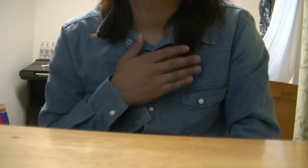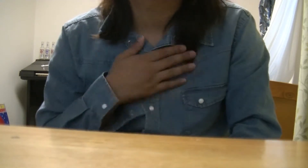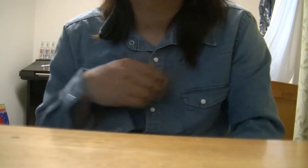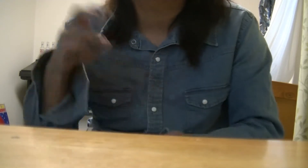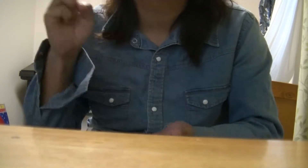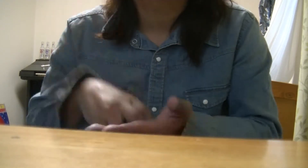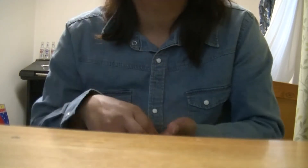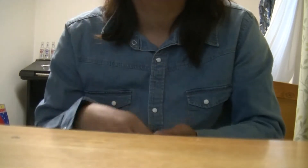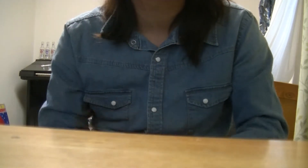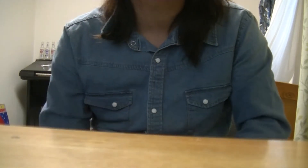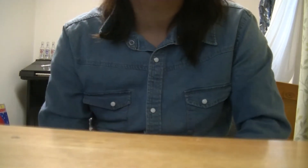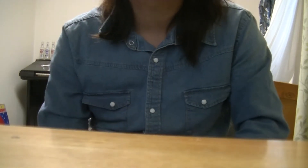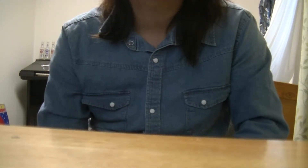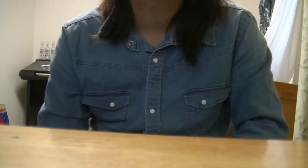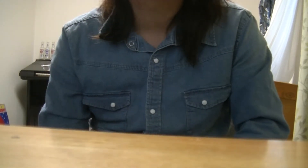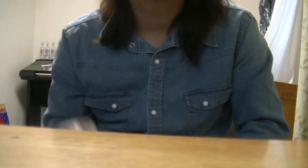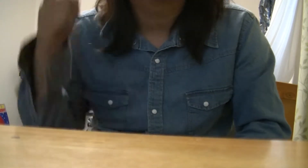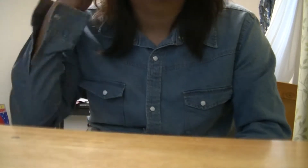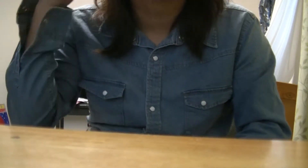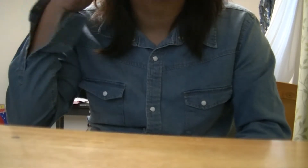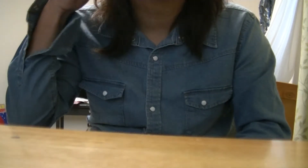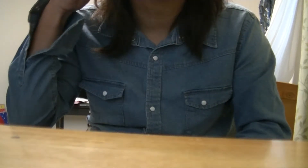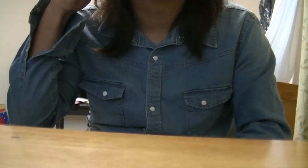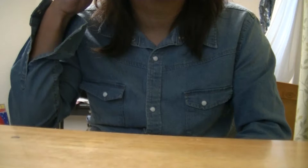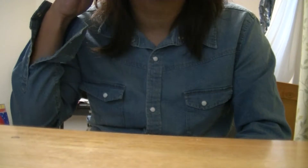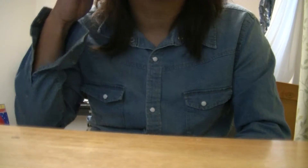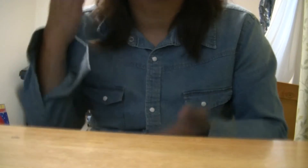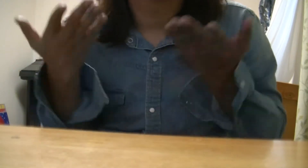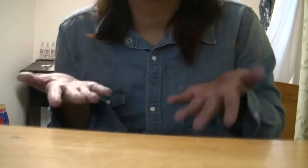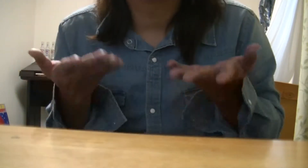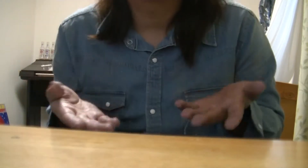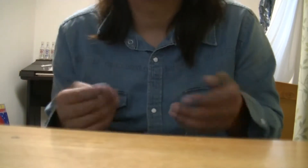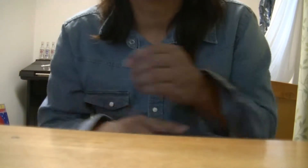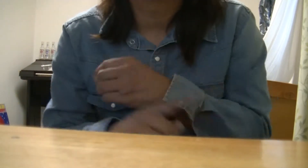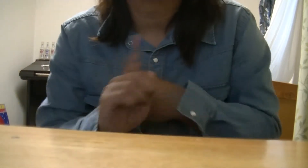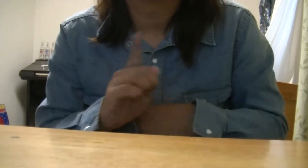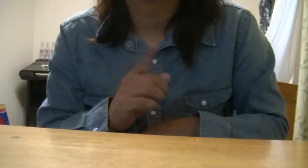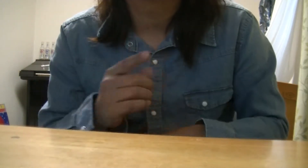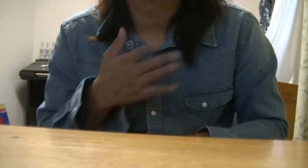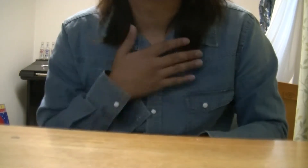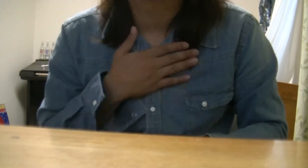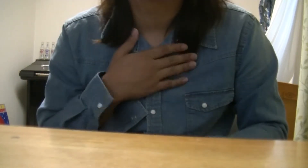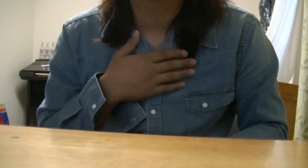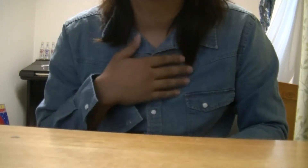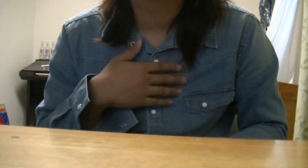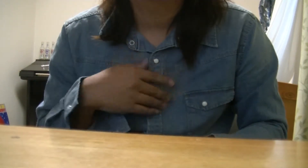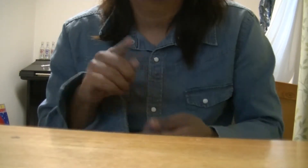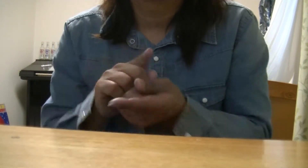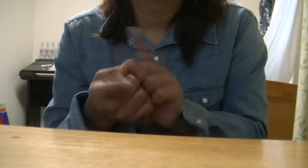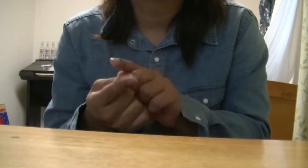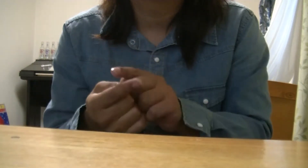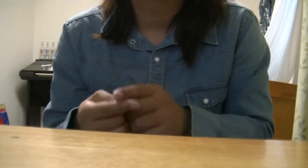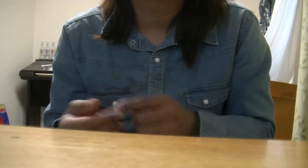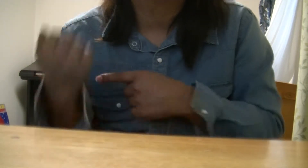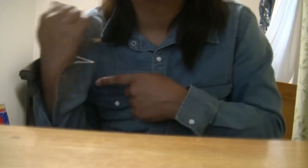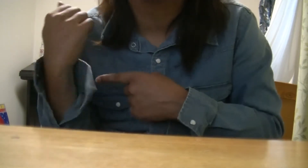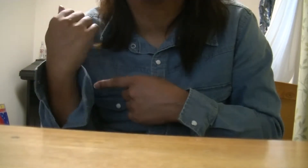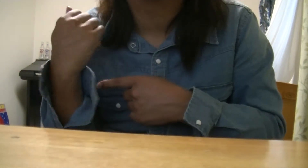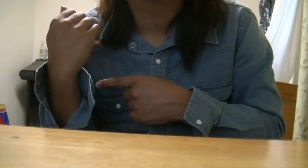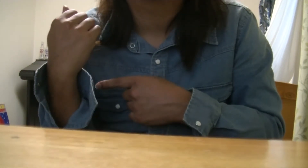よね。そう思ったら学ぶことの意味とは価値とは肯定的解釈力の達人になるって決めること